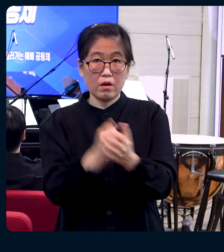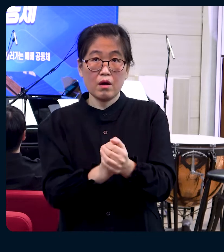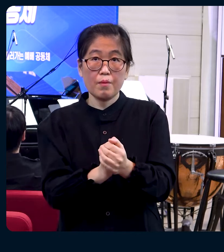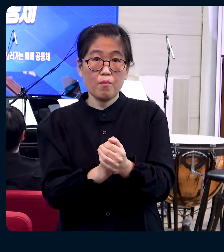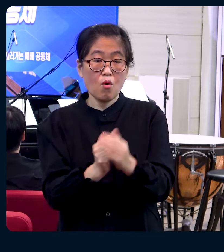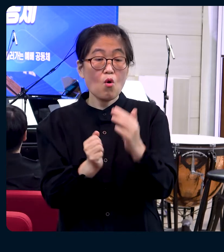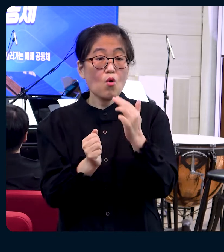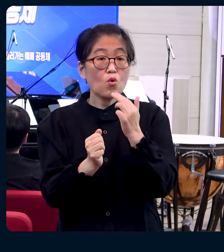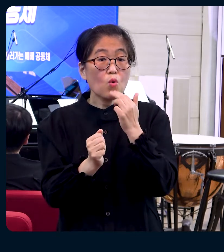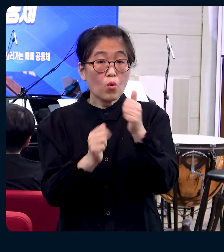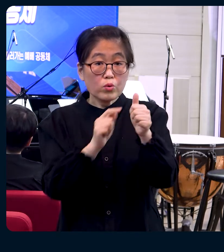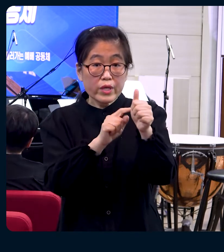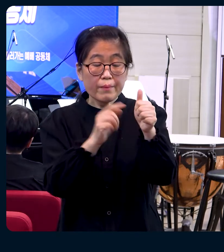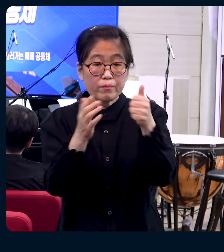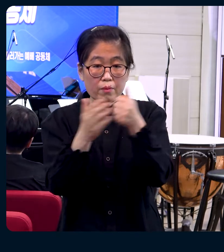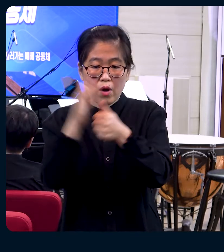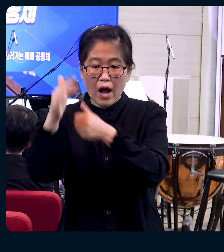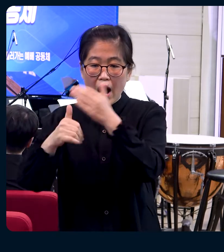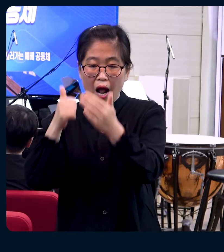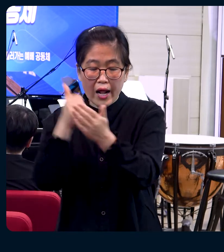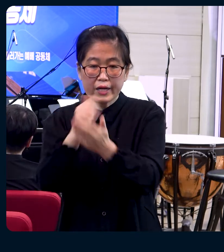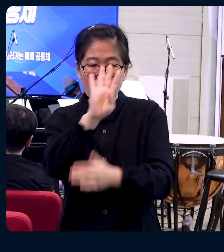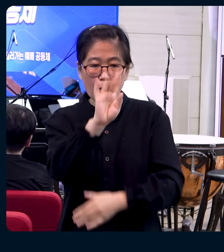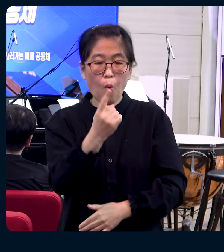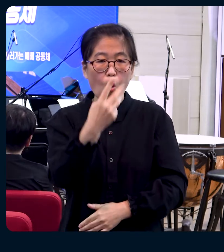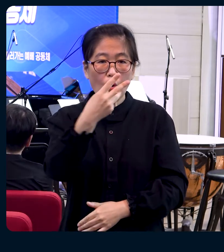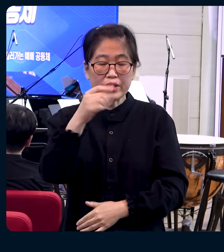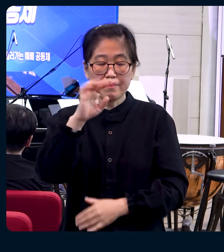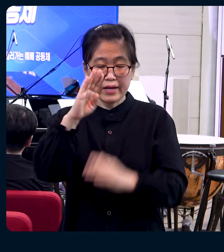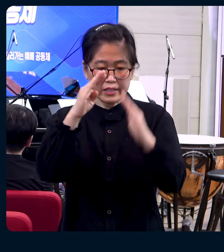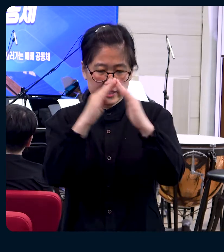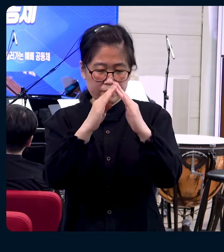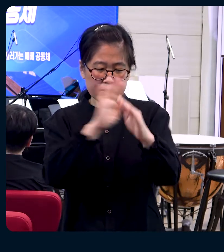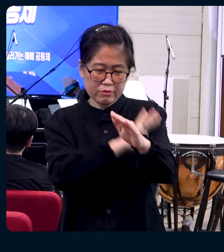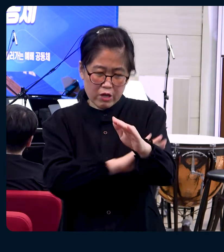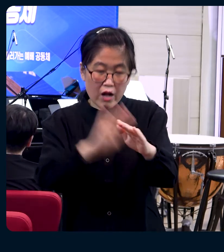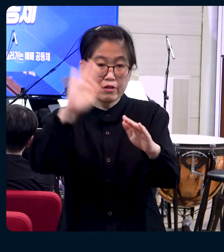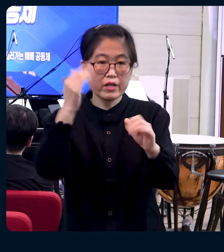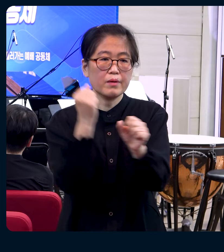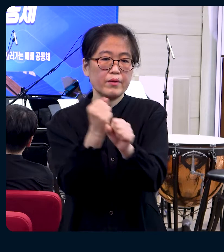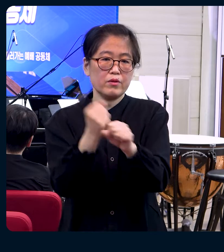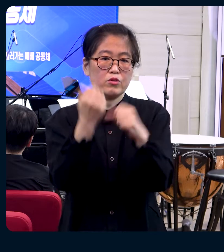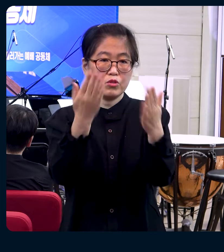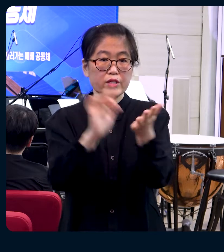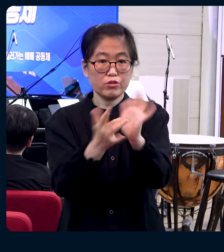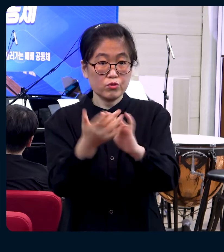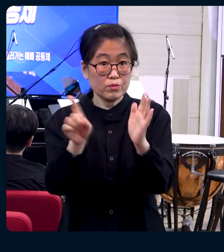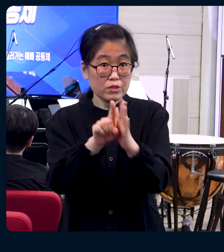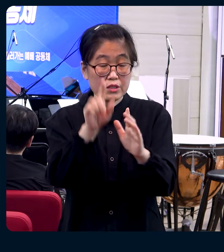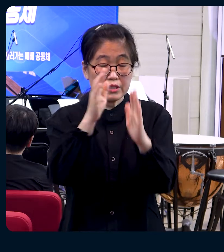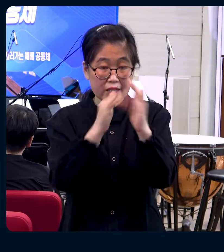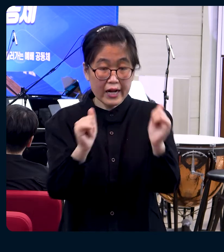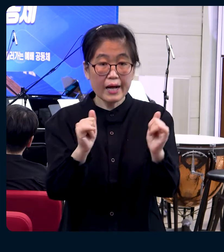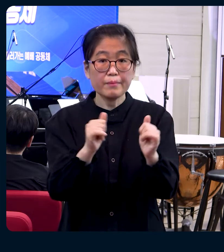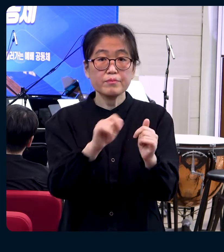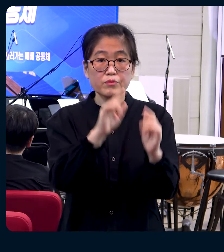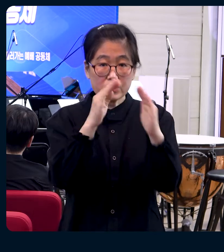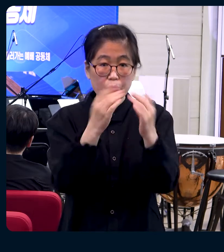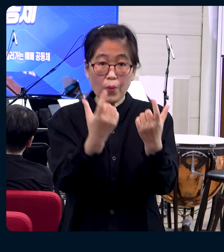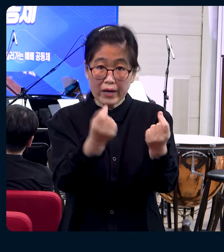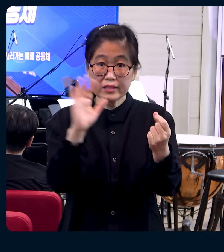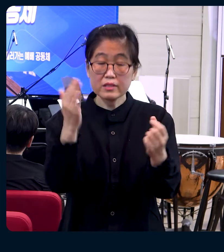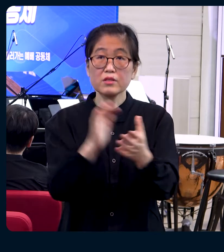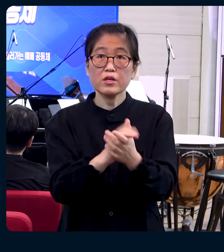요셉 때문에 그 집을 다 형통케 하시는 겁니다. 저는 예수 믿는 사람이 이랬으면 좋겠습니다. 여러분이 가는